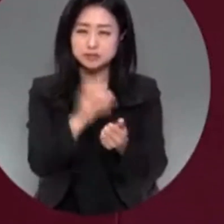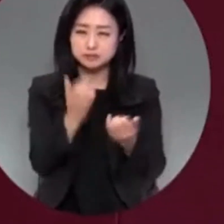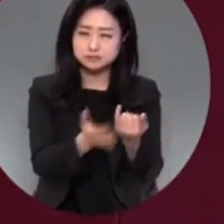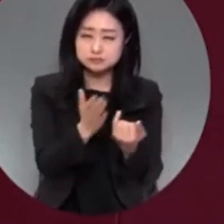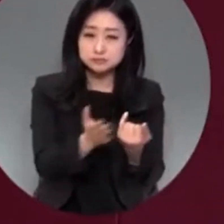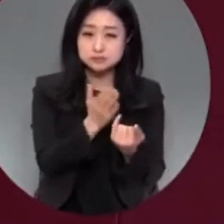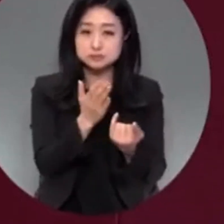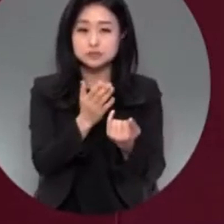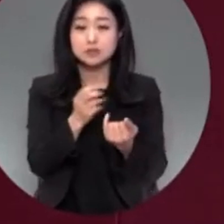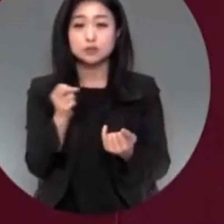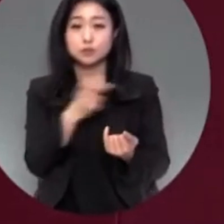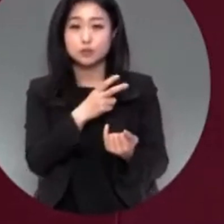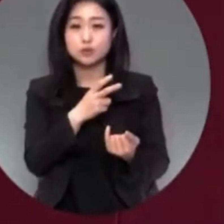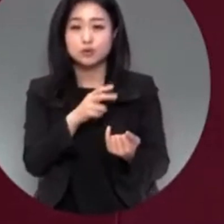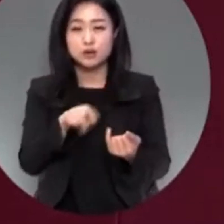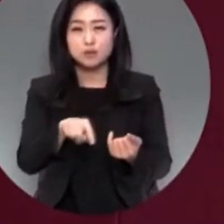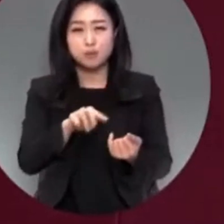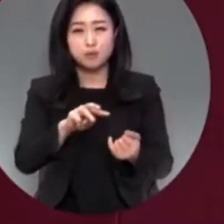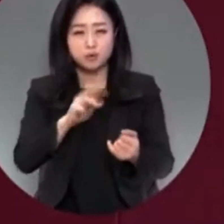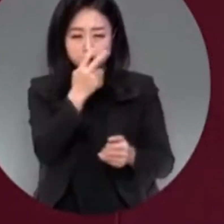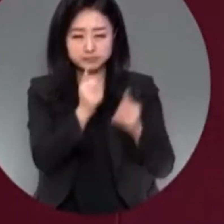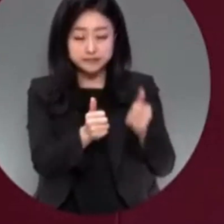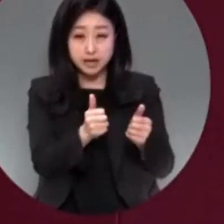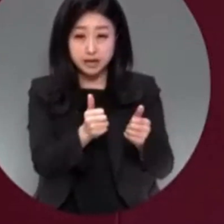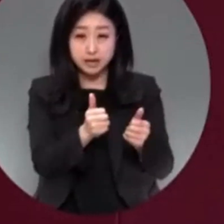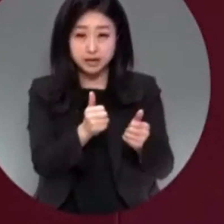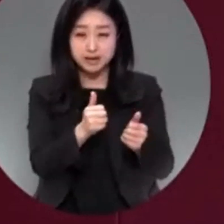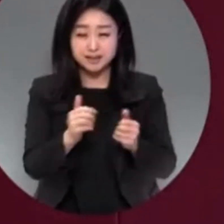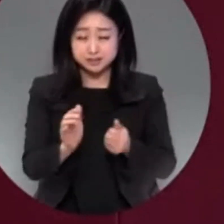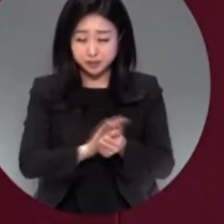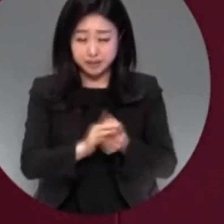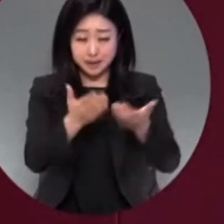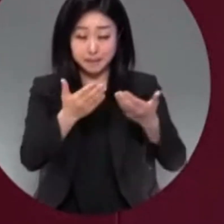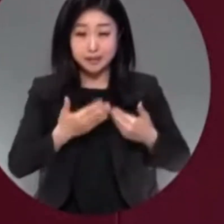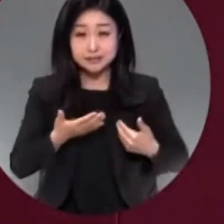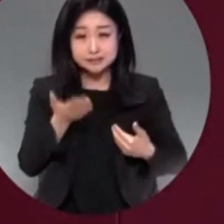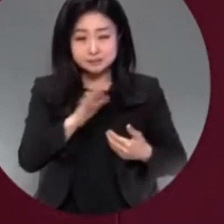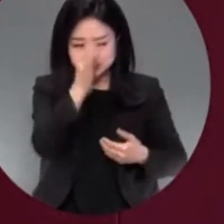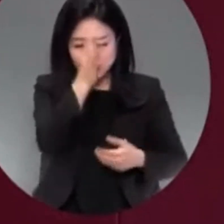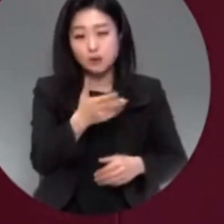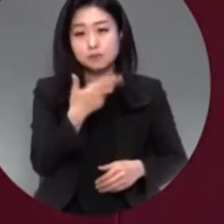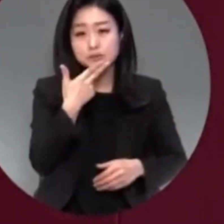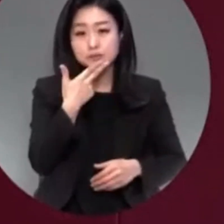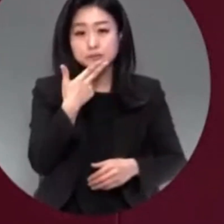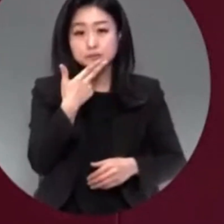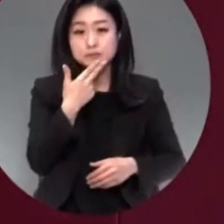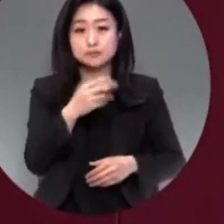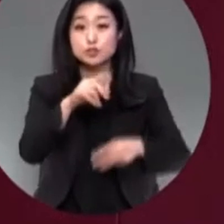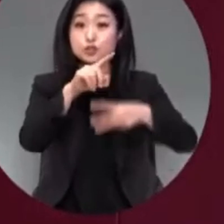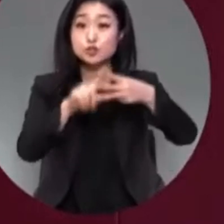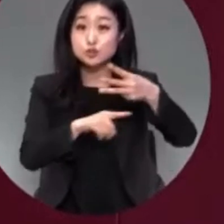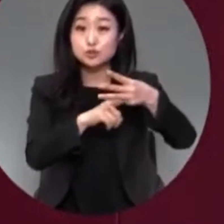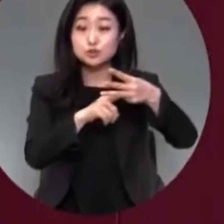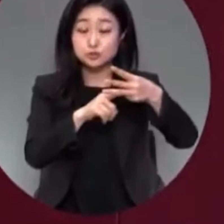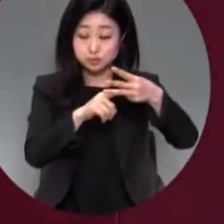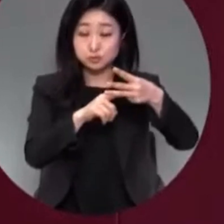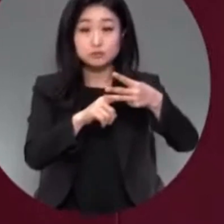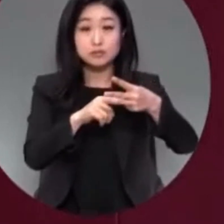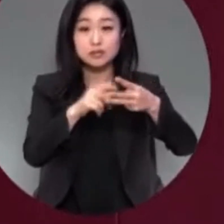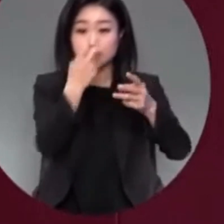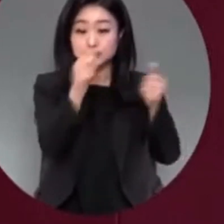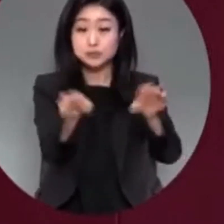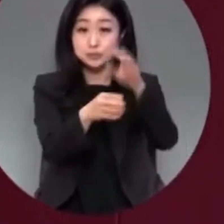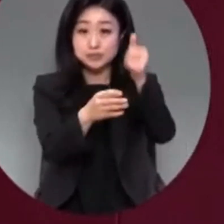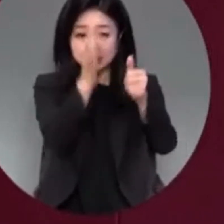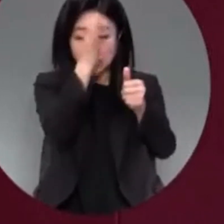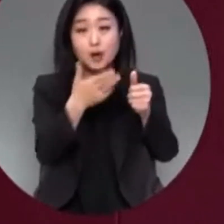기소할 수 없다는 룸살롱 접대 검사 사건에 대한 국민적 분노에도 사과를 약속한 당시 윤석열 총장은 끝내 사과를 외면하고 임기를